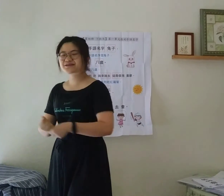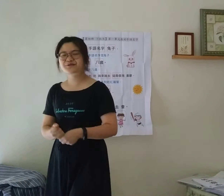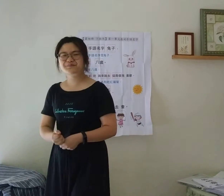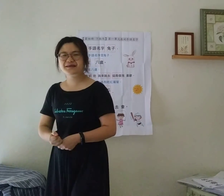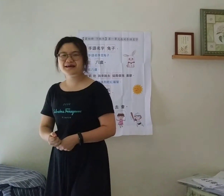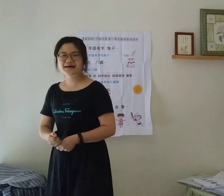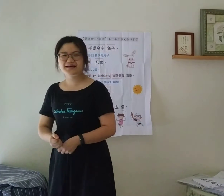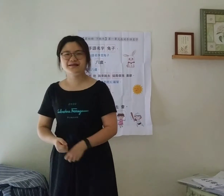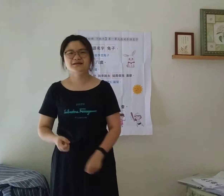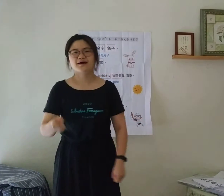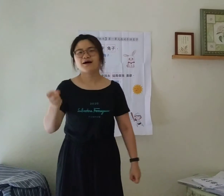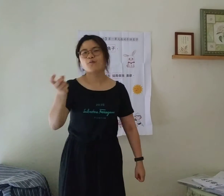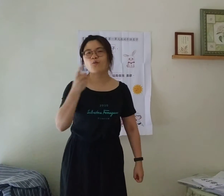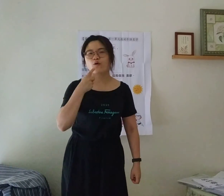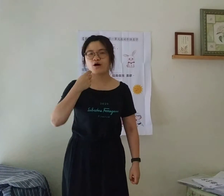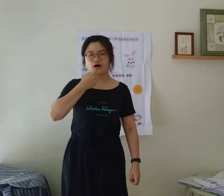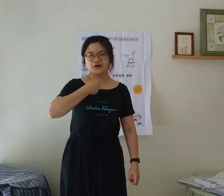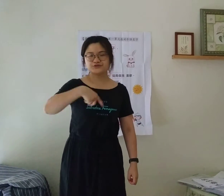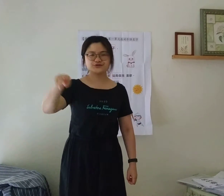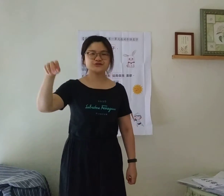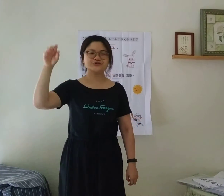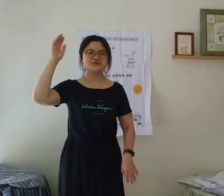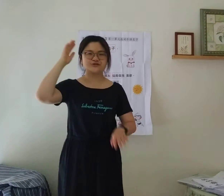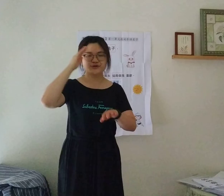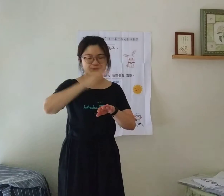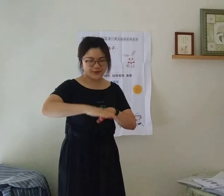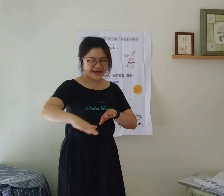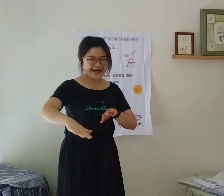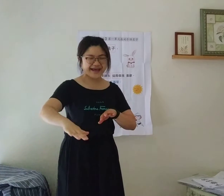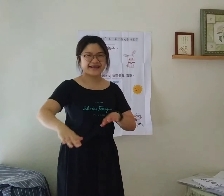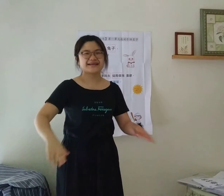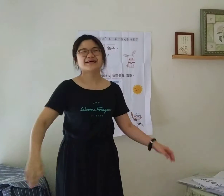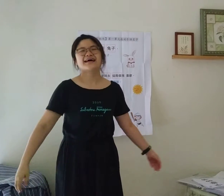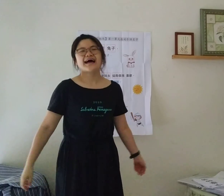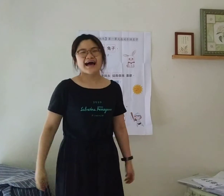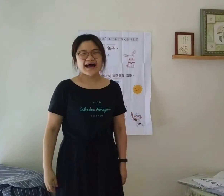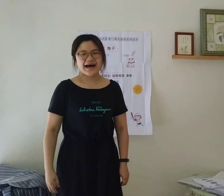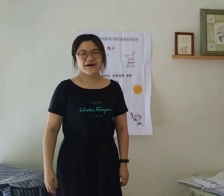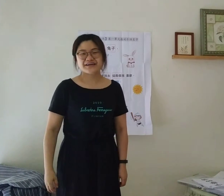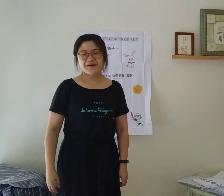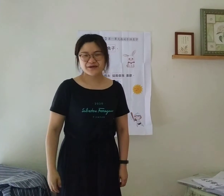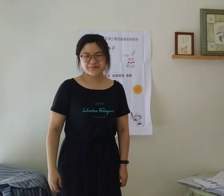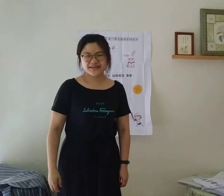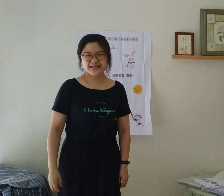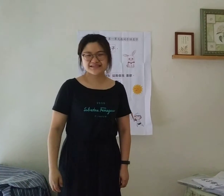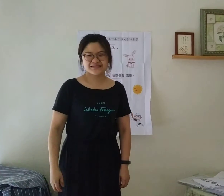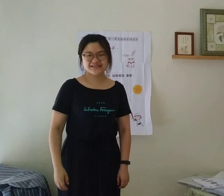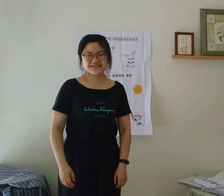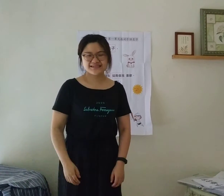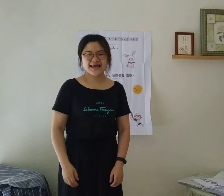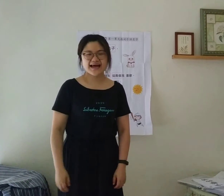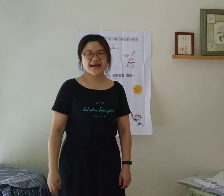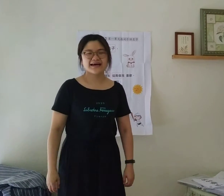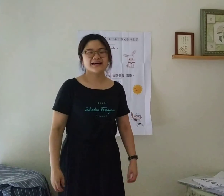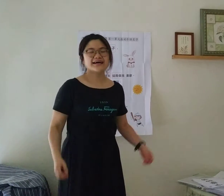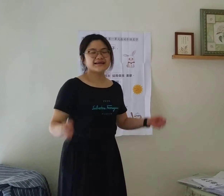右边，我去，会，好，那换你们练习一下，